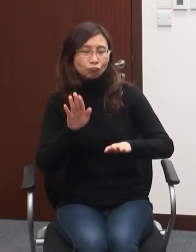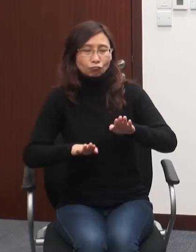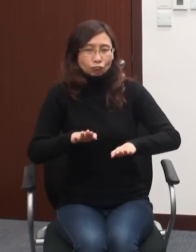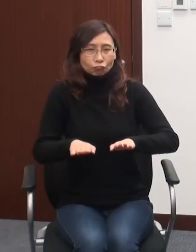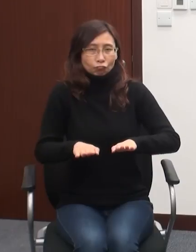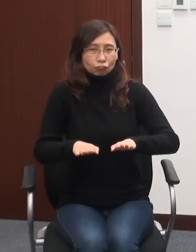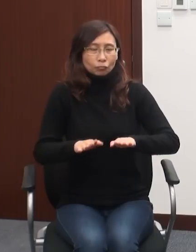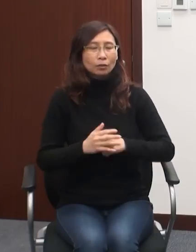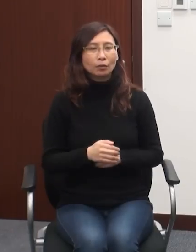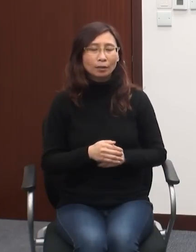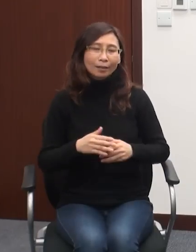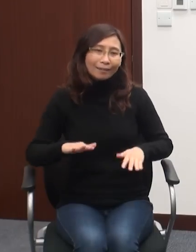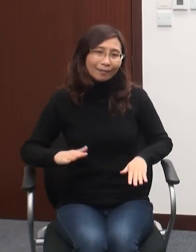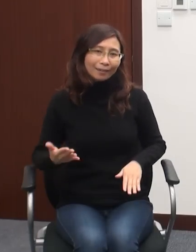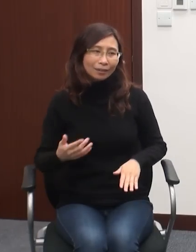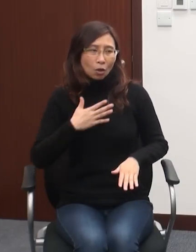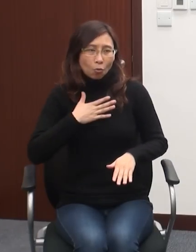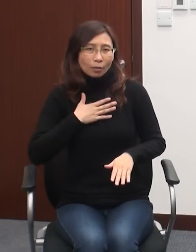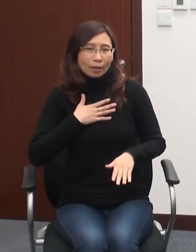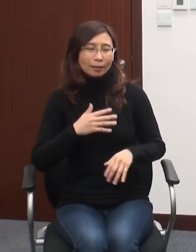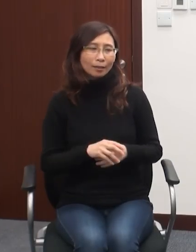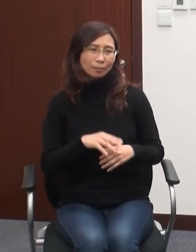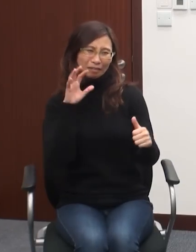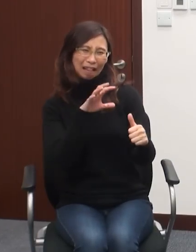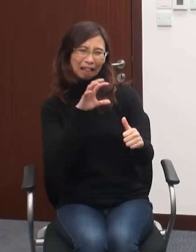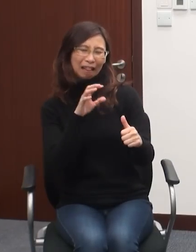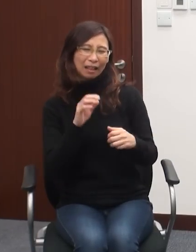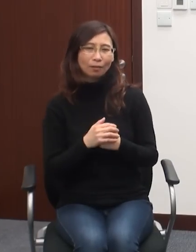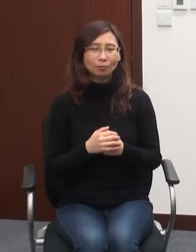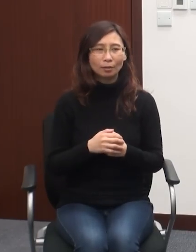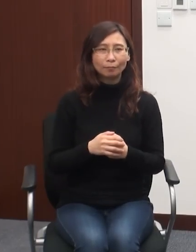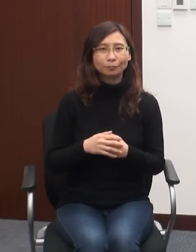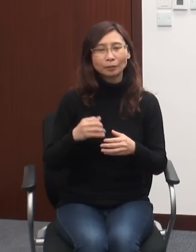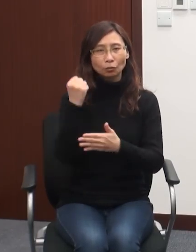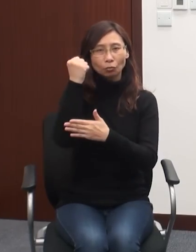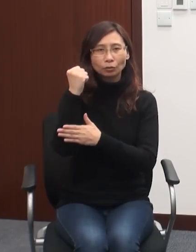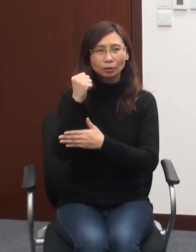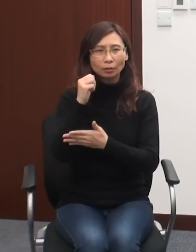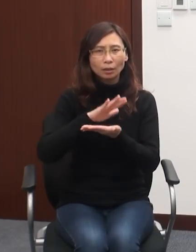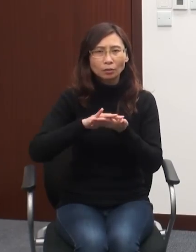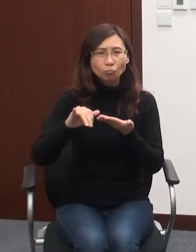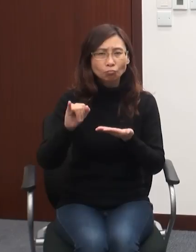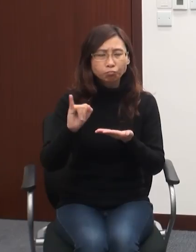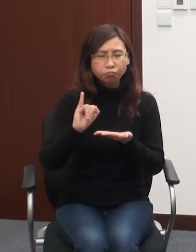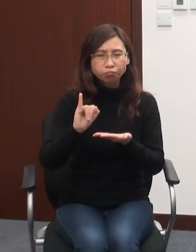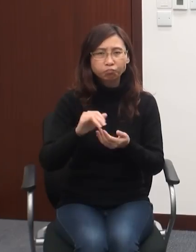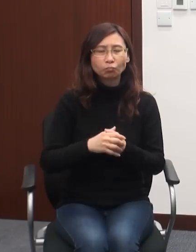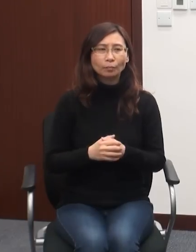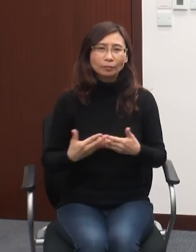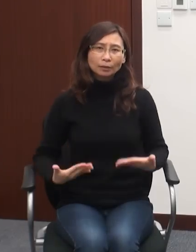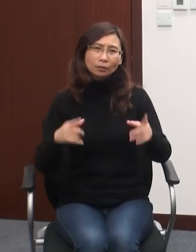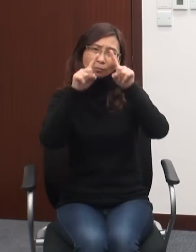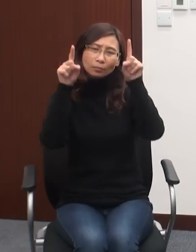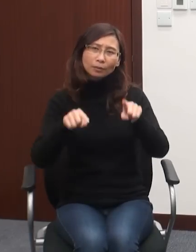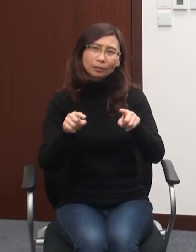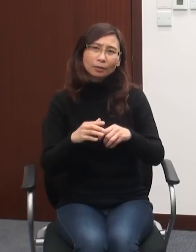啦，因為好驚啦，驚原地踏步俾人鬧啦，咁又抗爭嗰度又唔清楚。咁所以佢變咗而家個問題咧，就